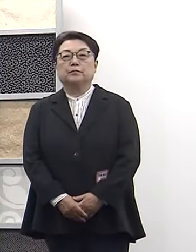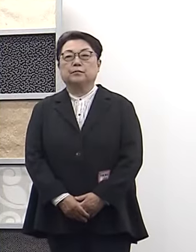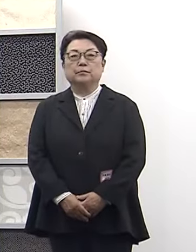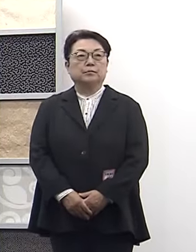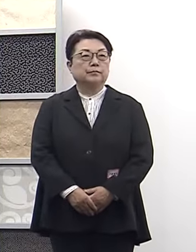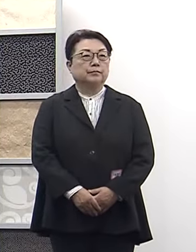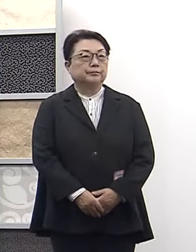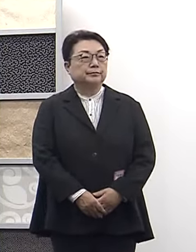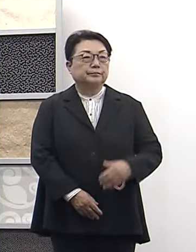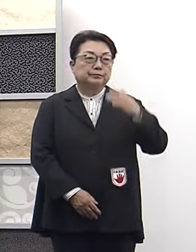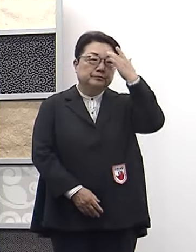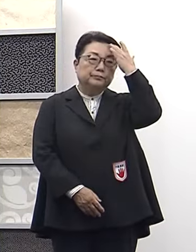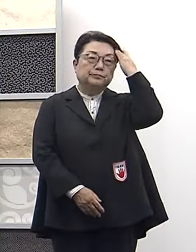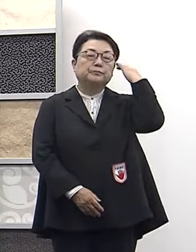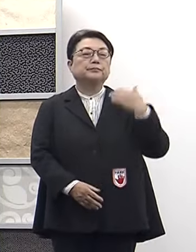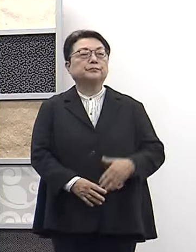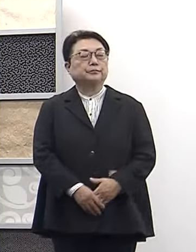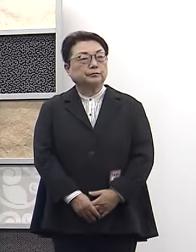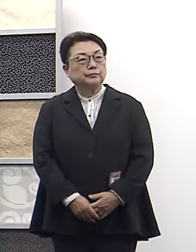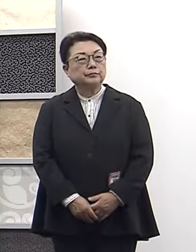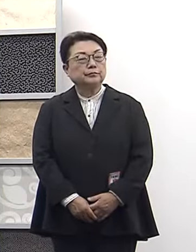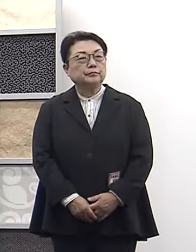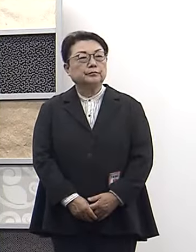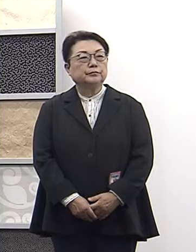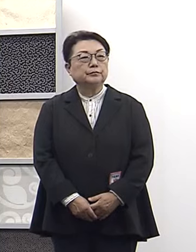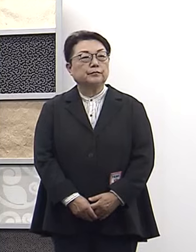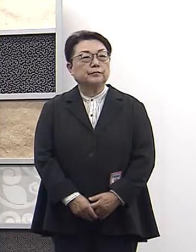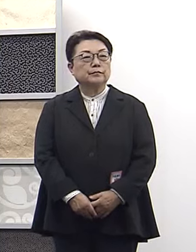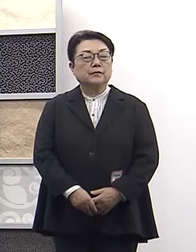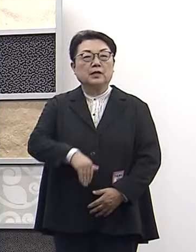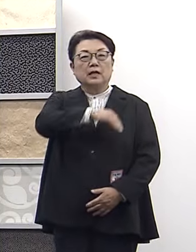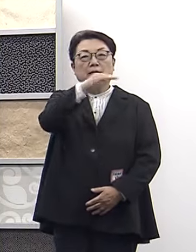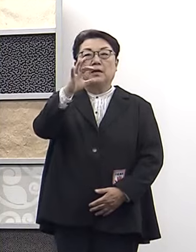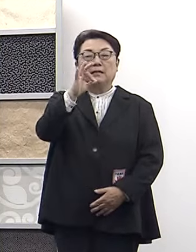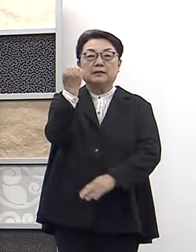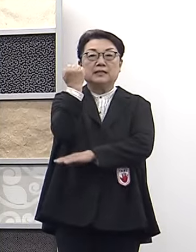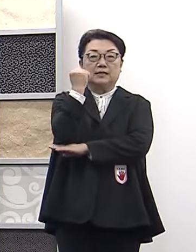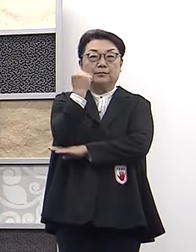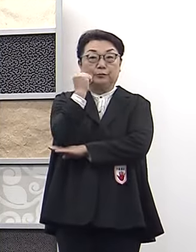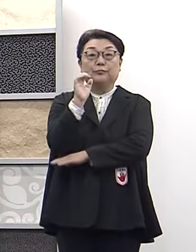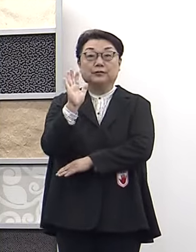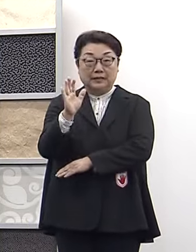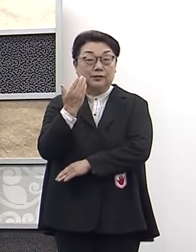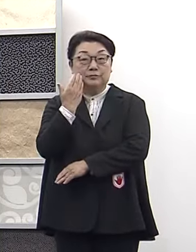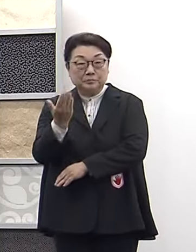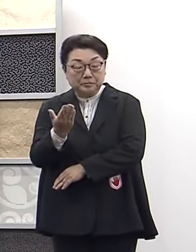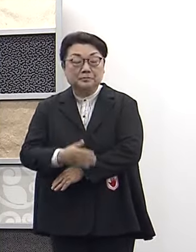三西さん。 はい、山梨日日新聞の前島です。